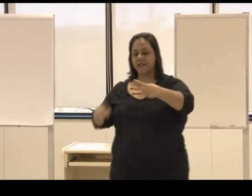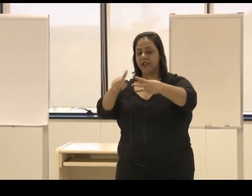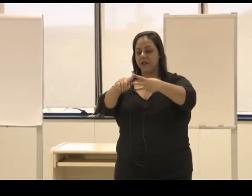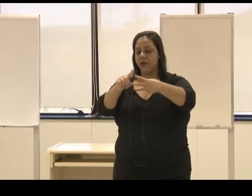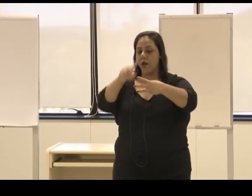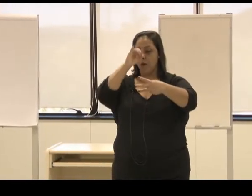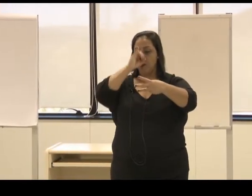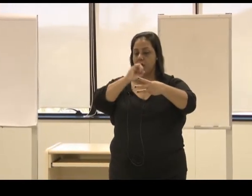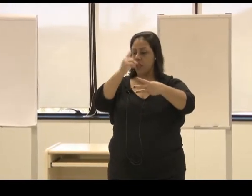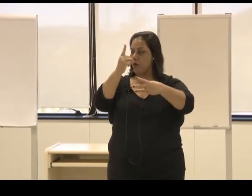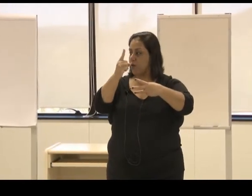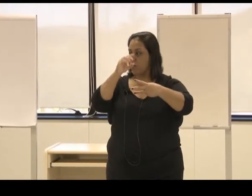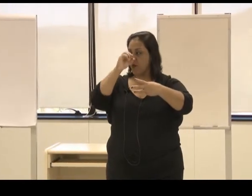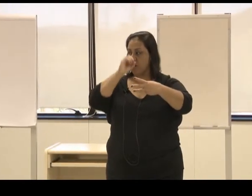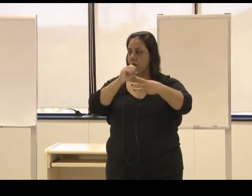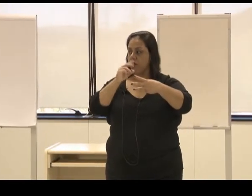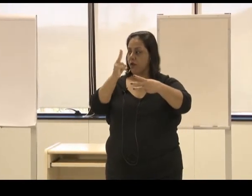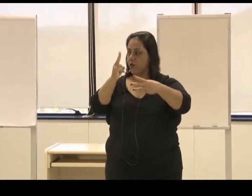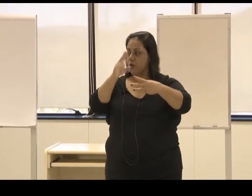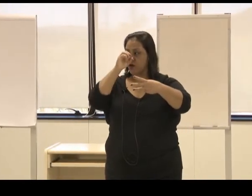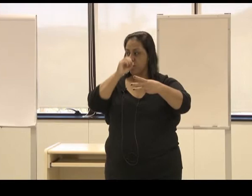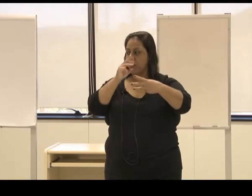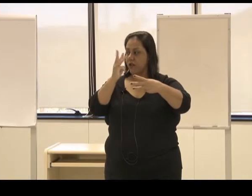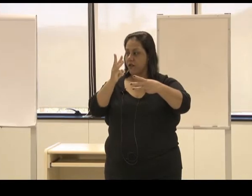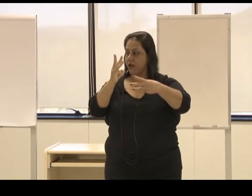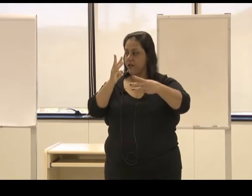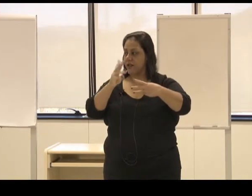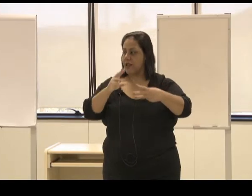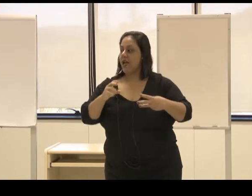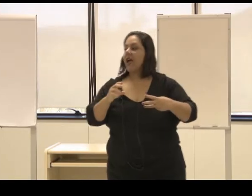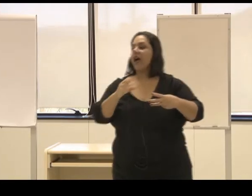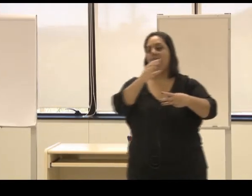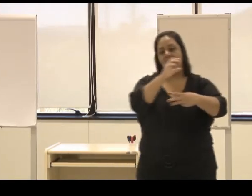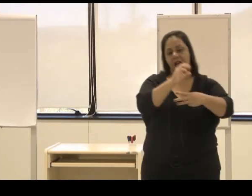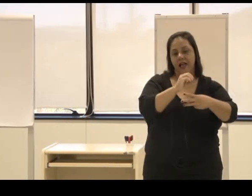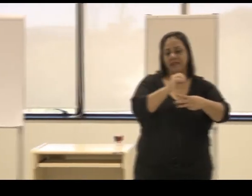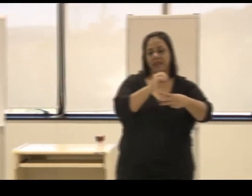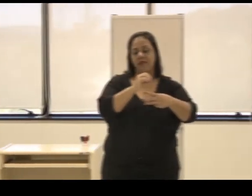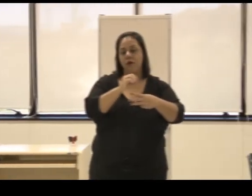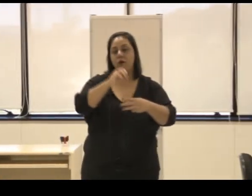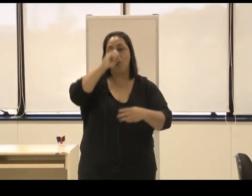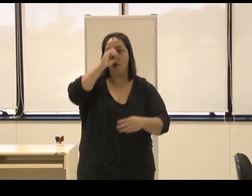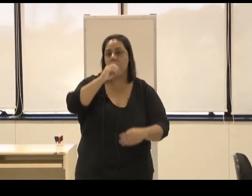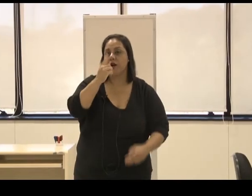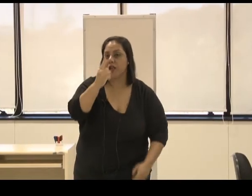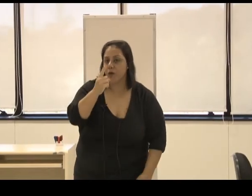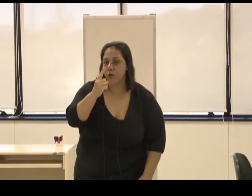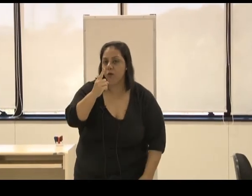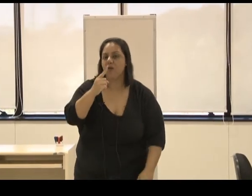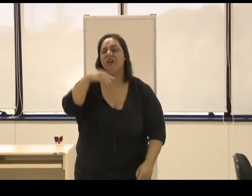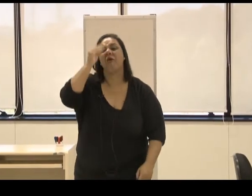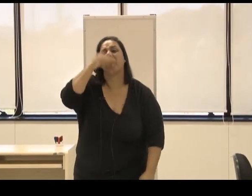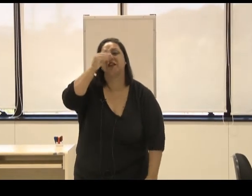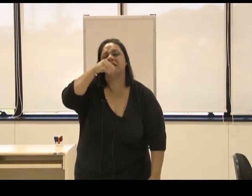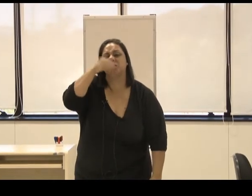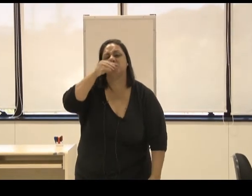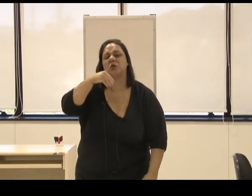fazer porquinho 1, porquinho 2, porquinho 3. Aí você tem que vir com o corpo. Porquinho 1, preguiçoso,